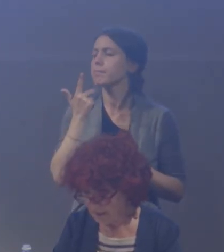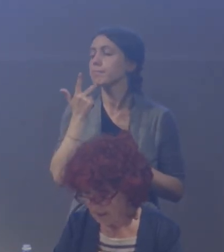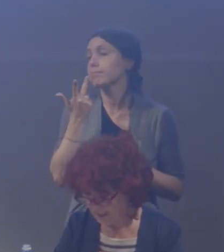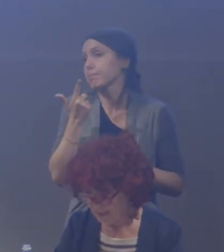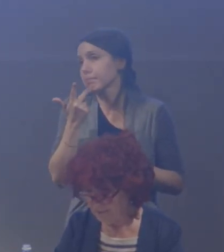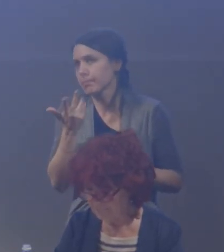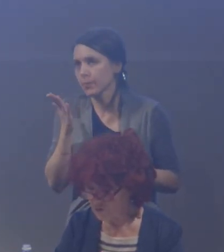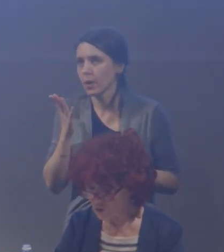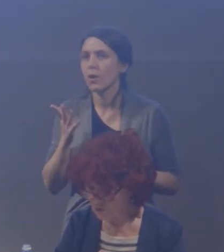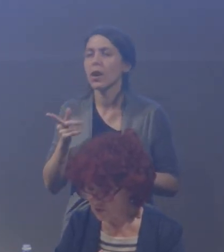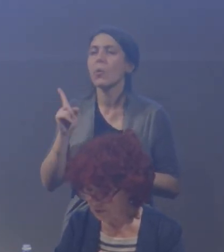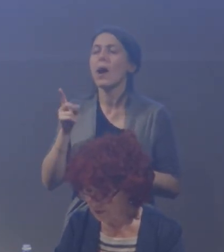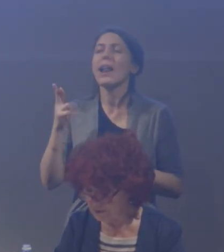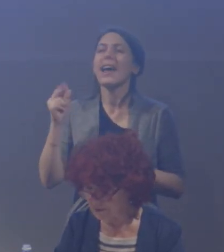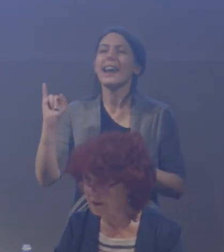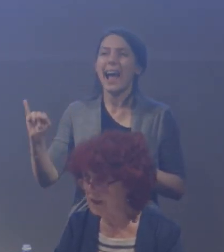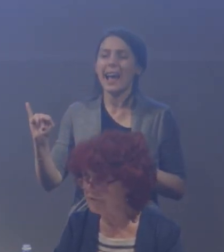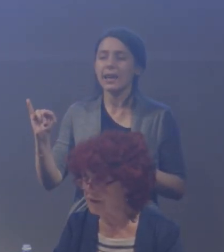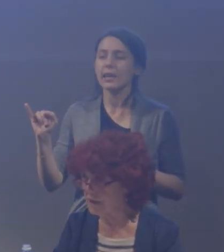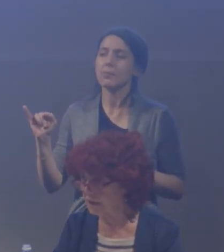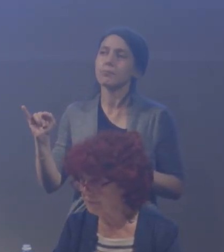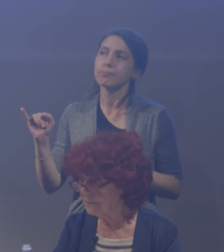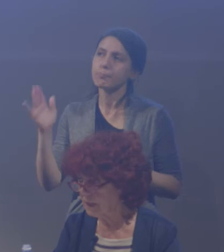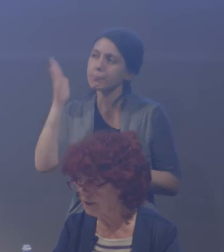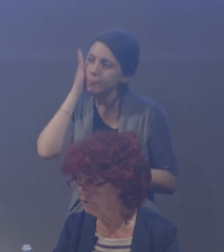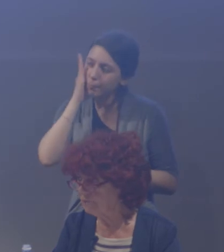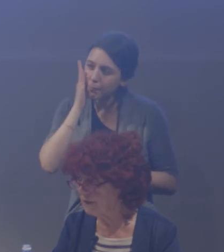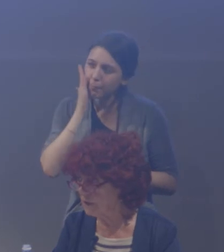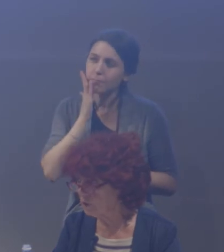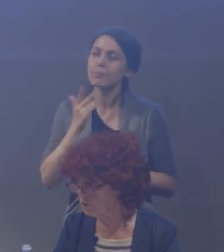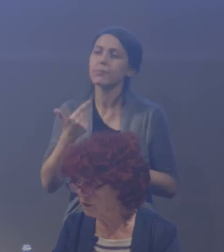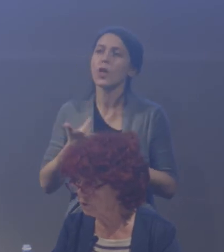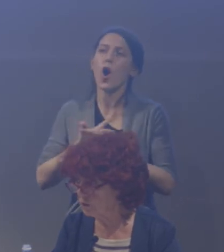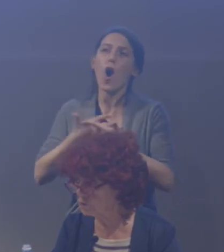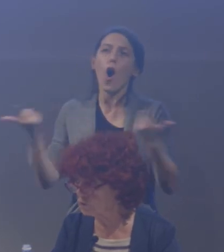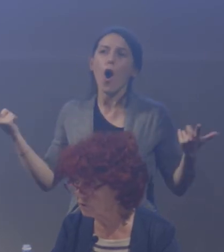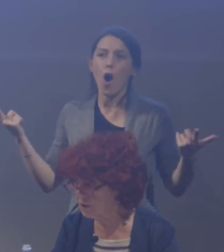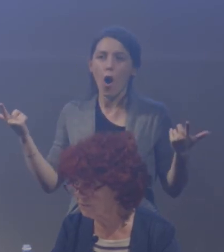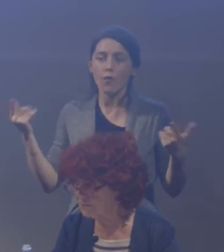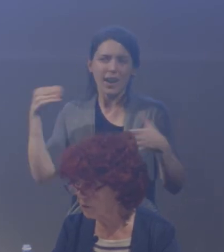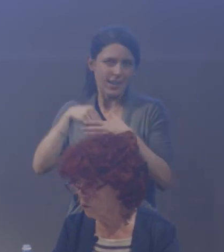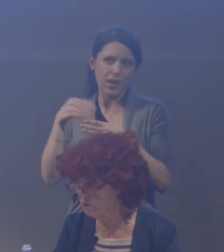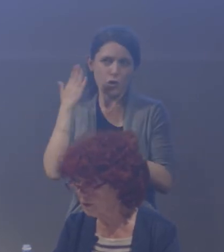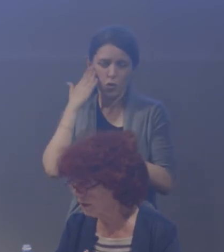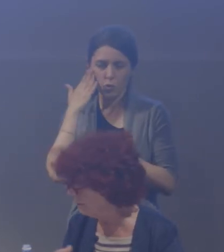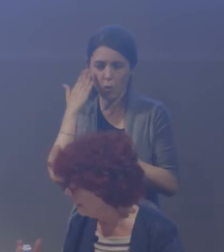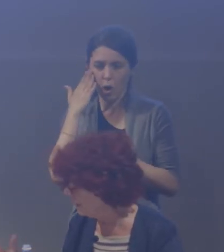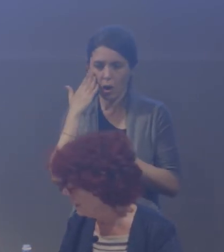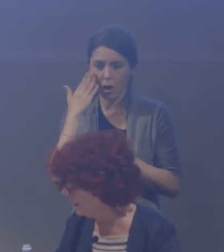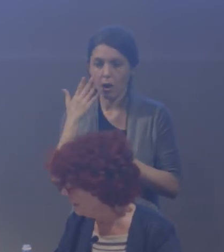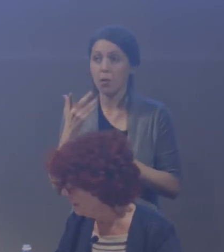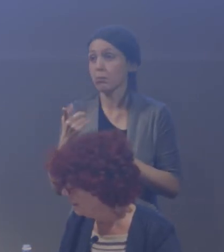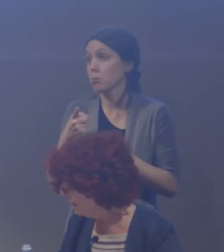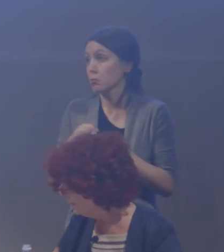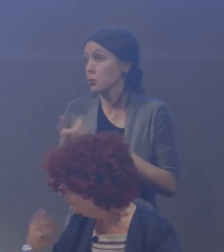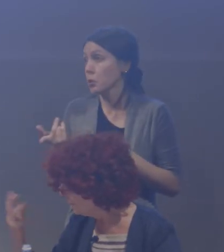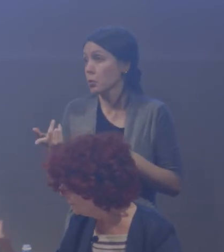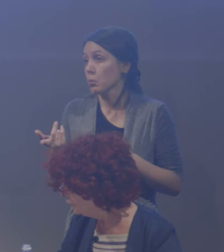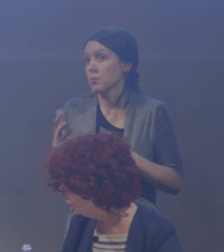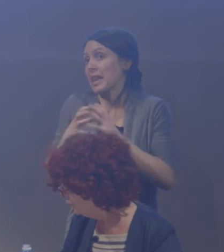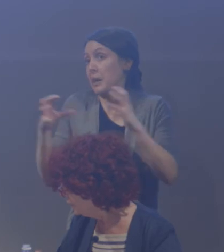piacerebbe che la RAI ci consentisse di riavere e di offrirlo dentro le scuole, oltre che magari anche